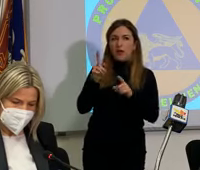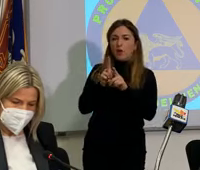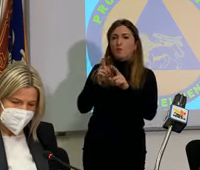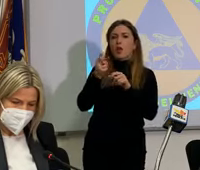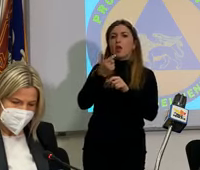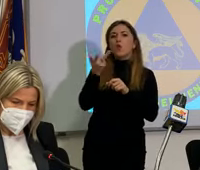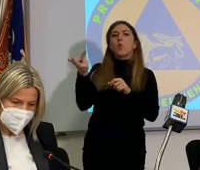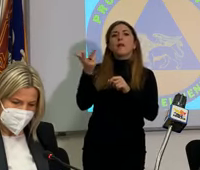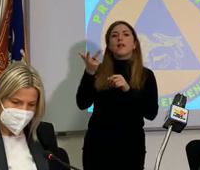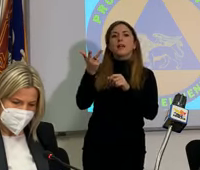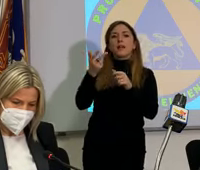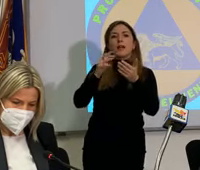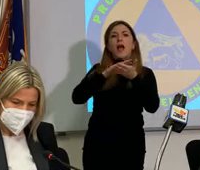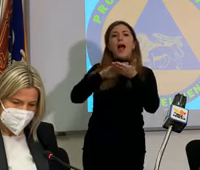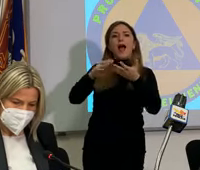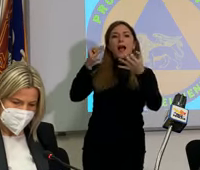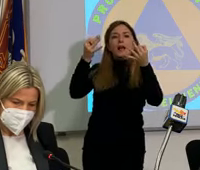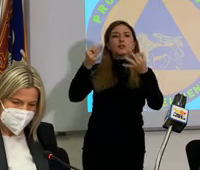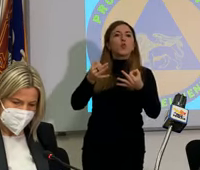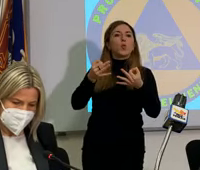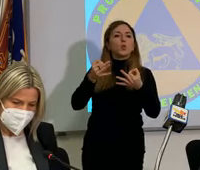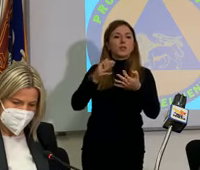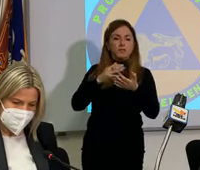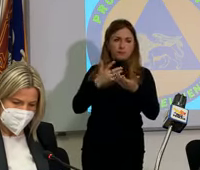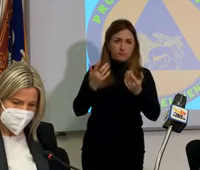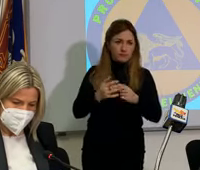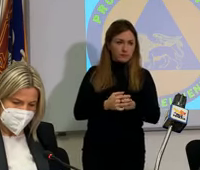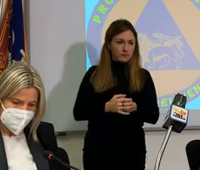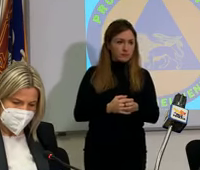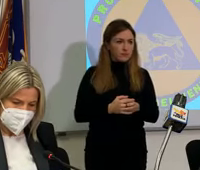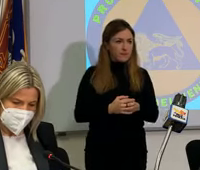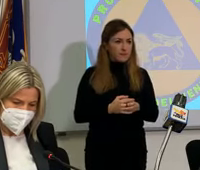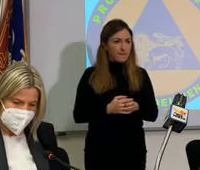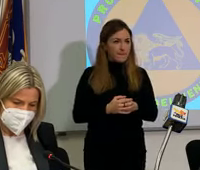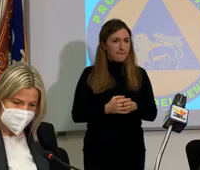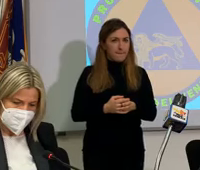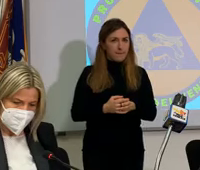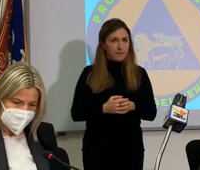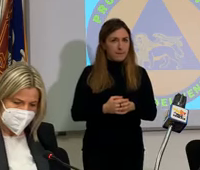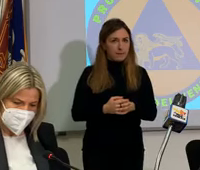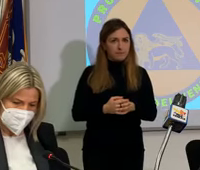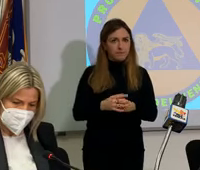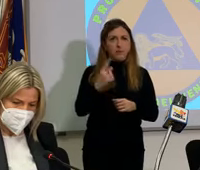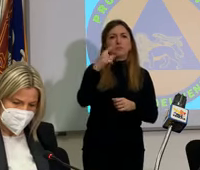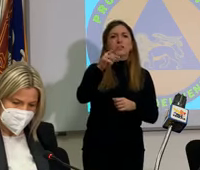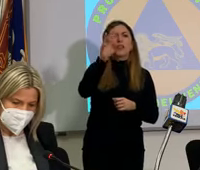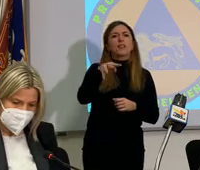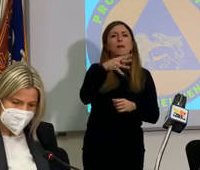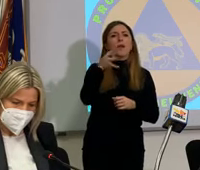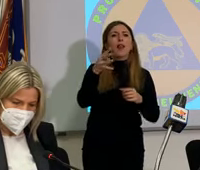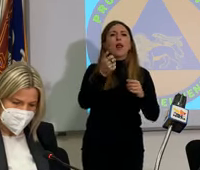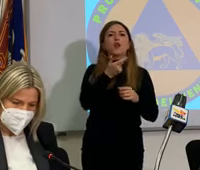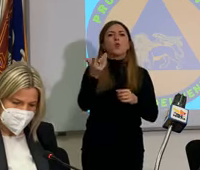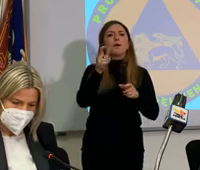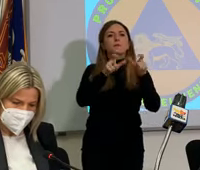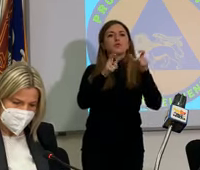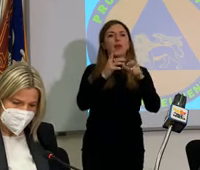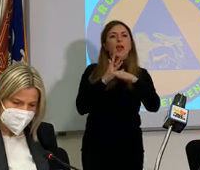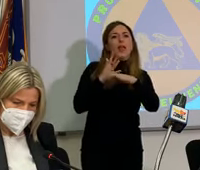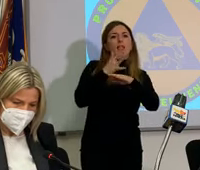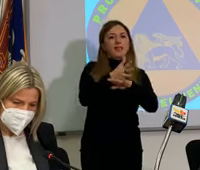sempre numeri assoluti lo stesso è la tabella quella la tabella con i numeri degli entrati che